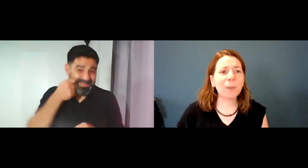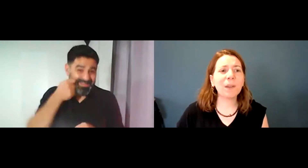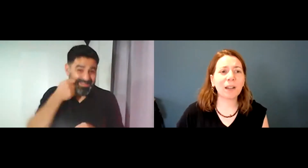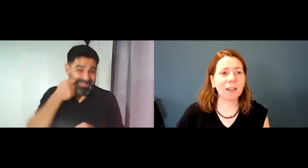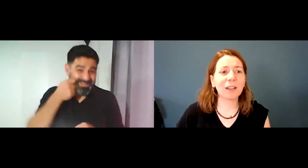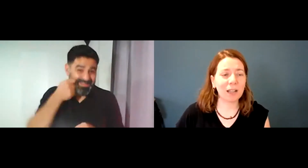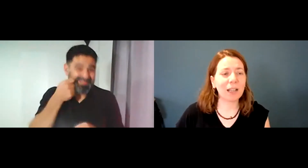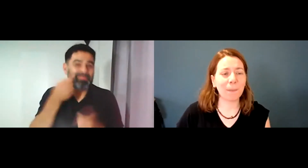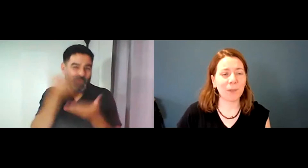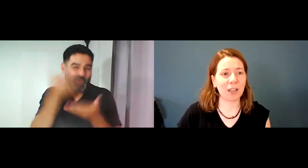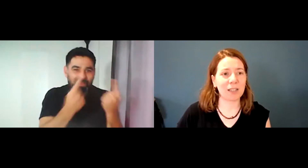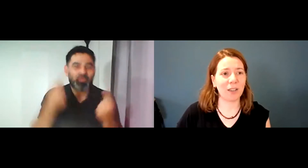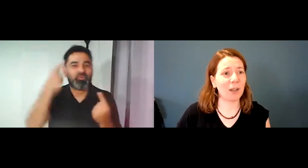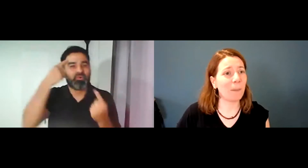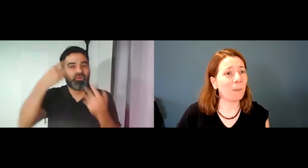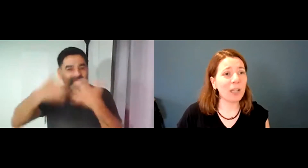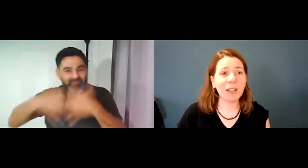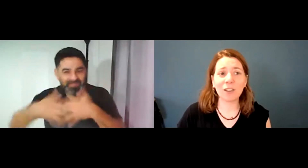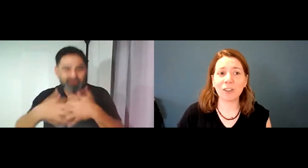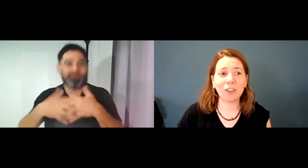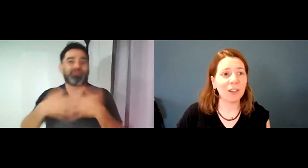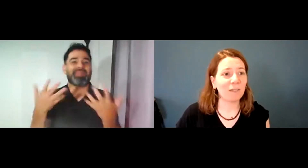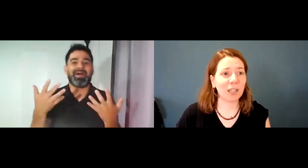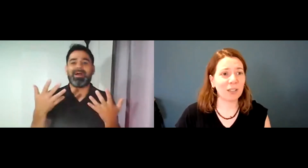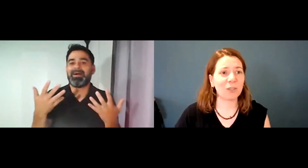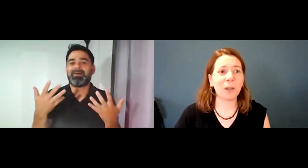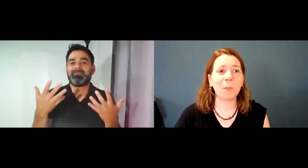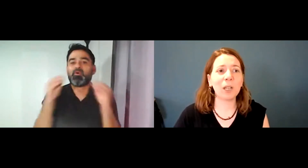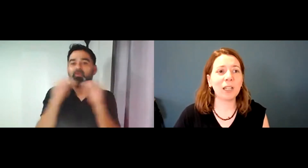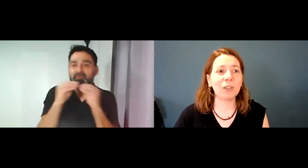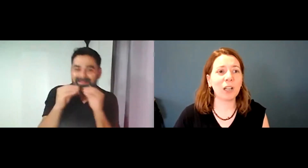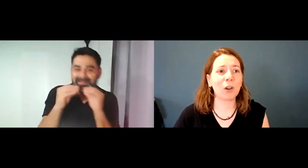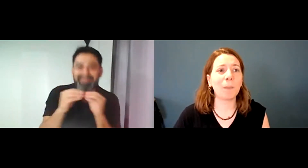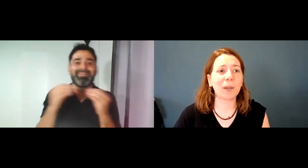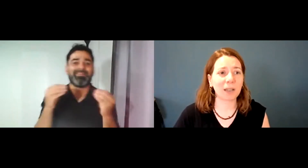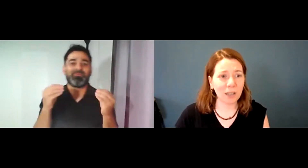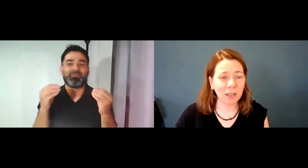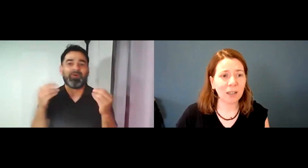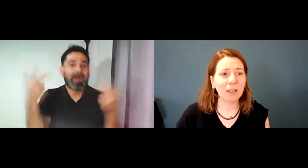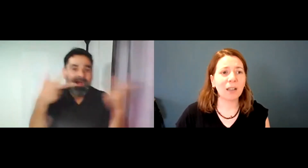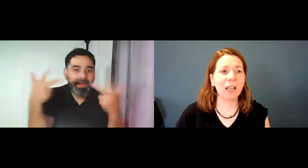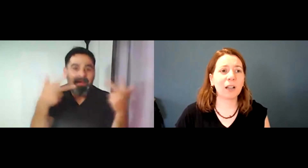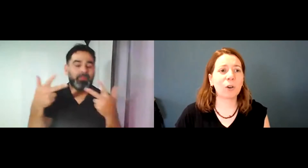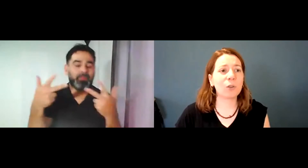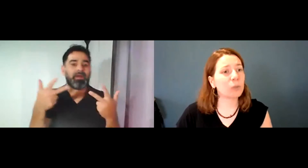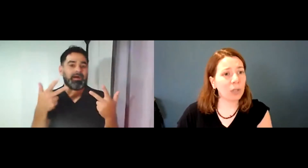ver el cambio que hicieron. Es muy lindo, esto es muy lindo, el compartir, el construir,